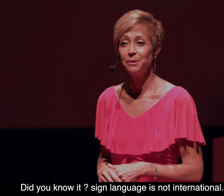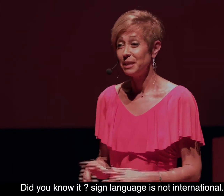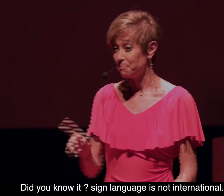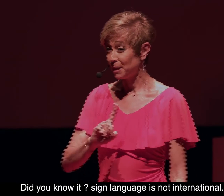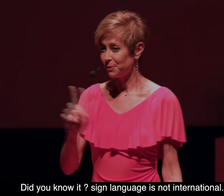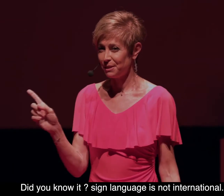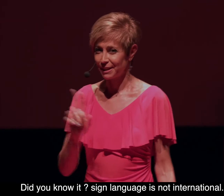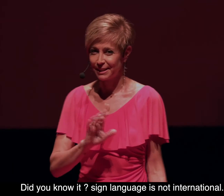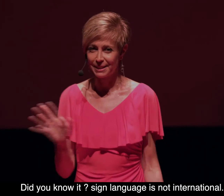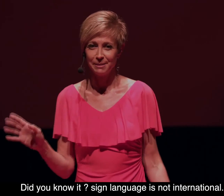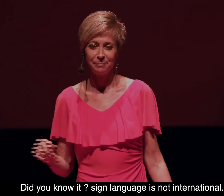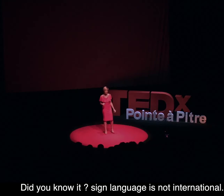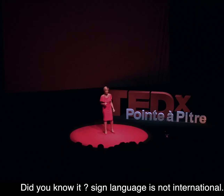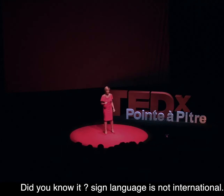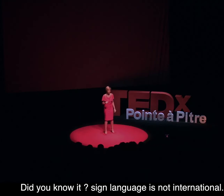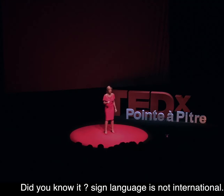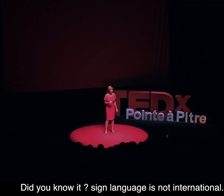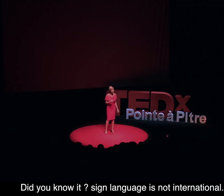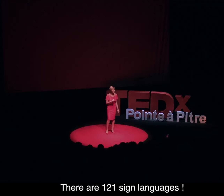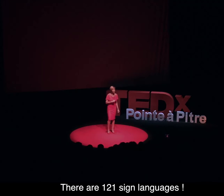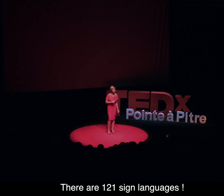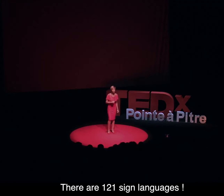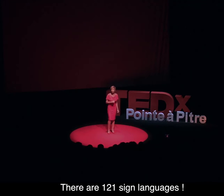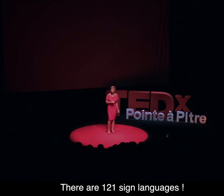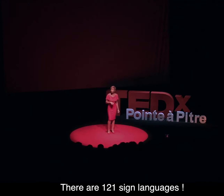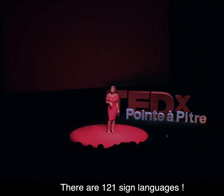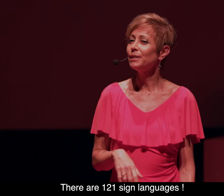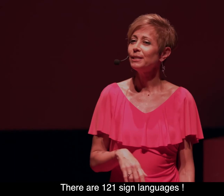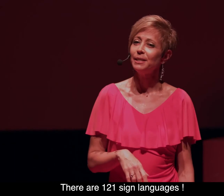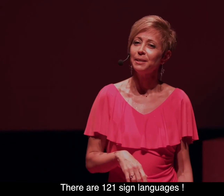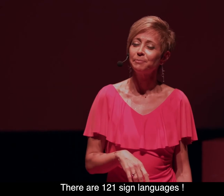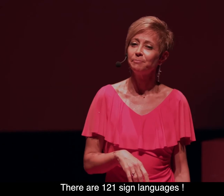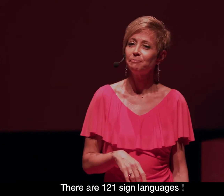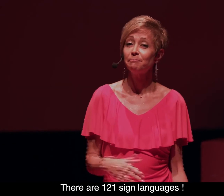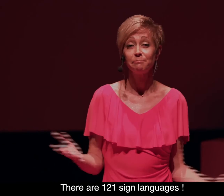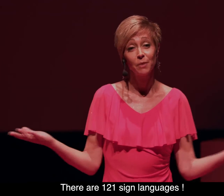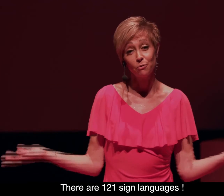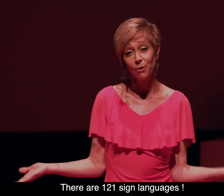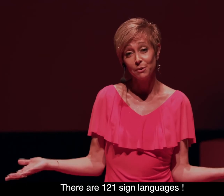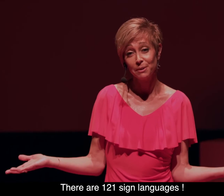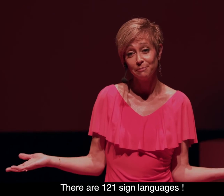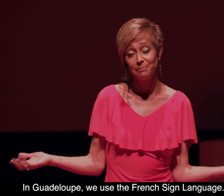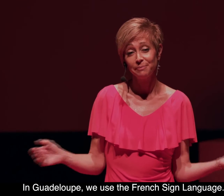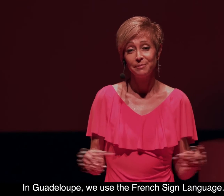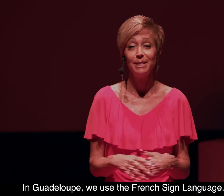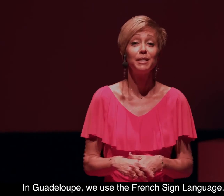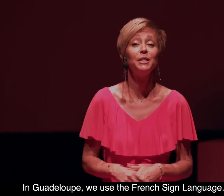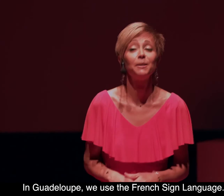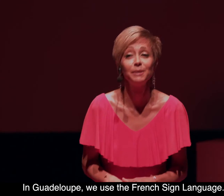n'est pas universelle. Il existe 121 langues des signes. En France, il s'agit de la langue des